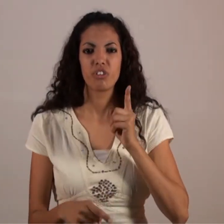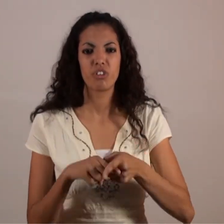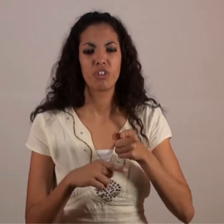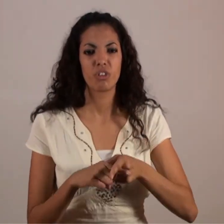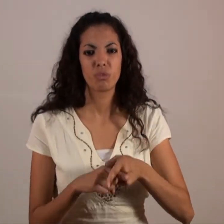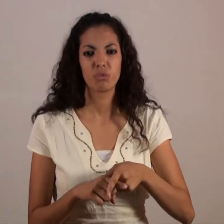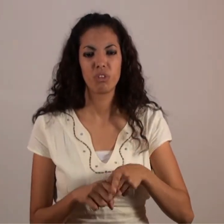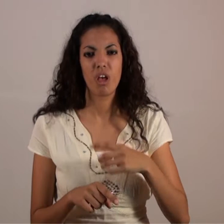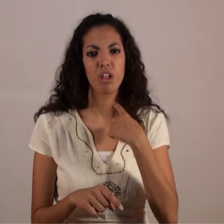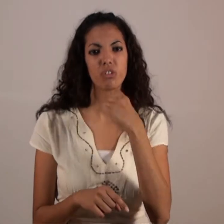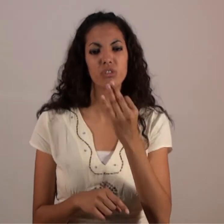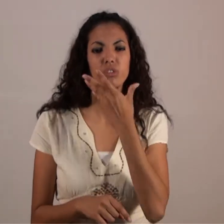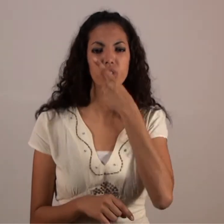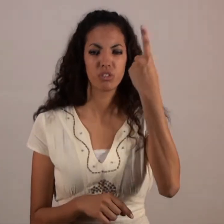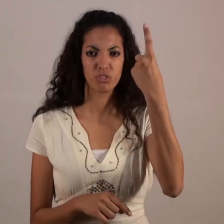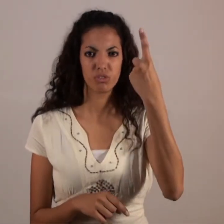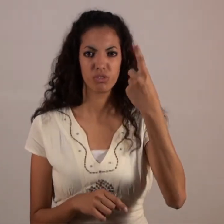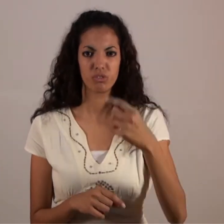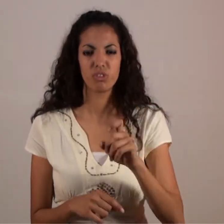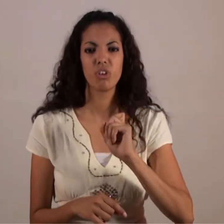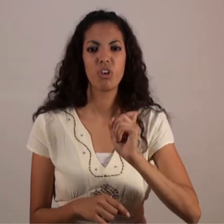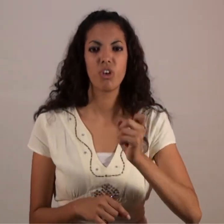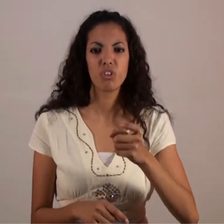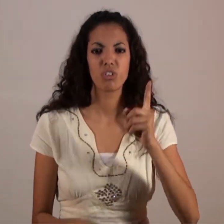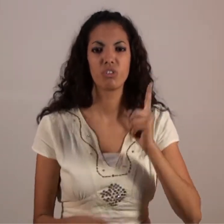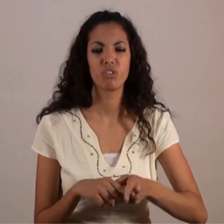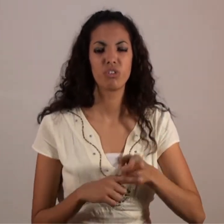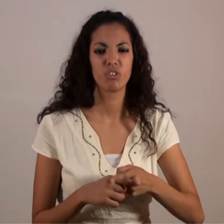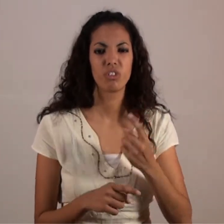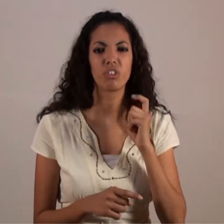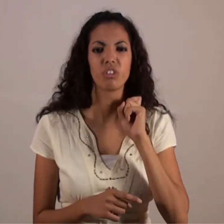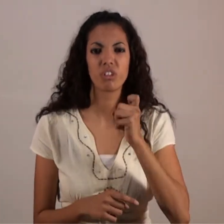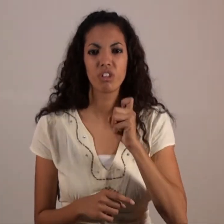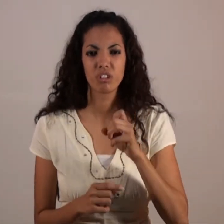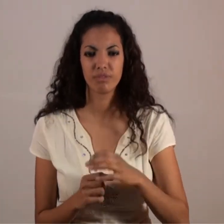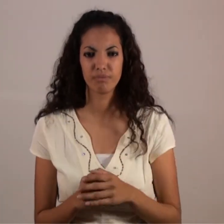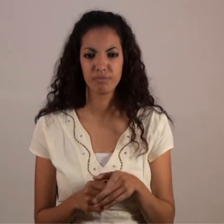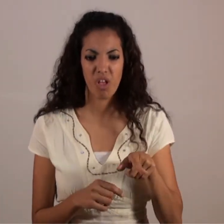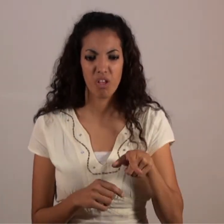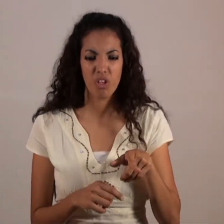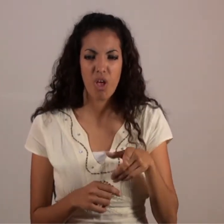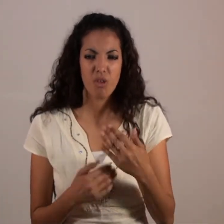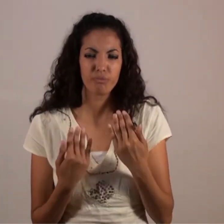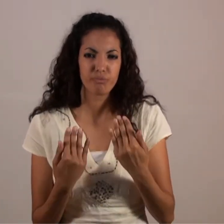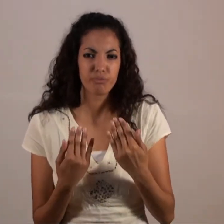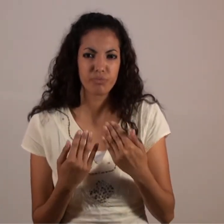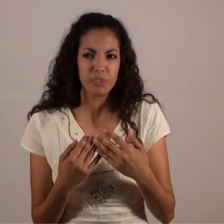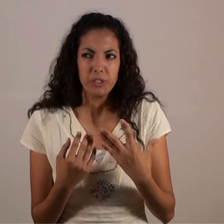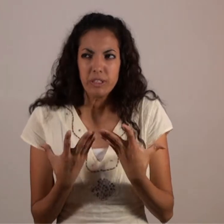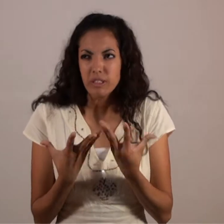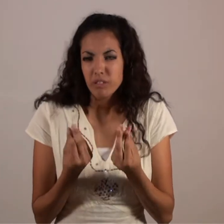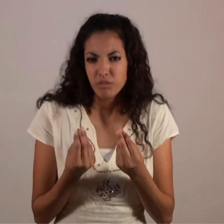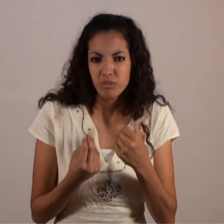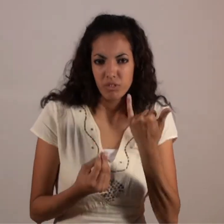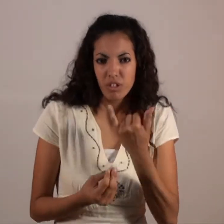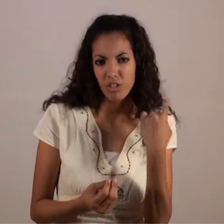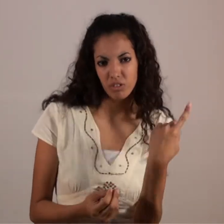acusará? ¿Quién nos condena? Una situación tal podría fácilmente producirnos escalofríos. Después de